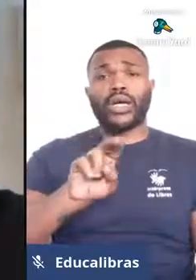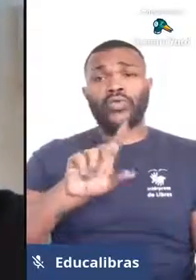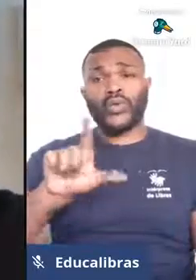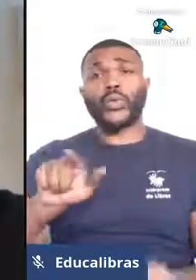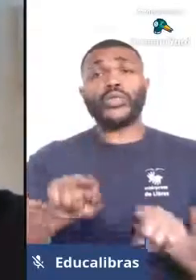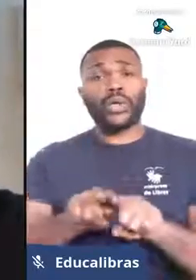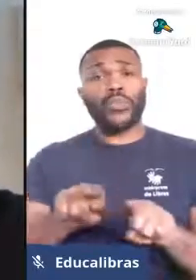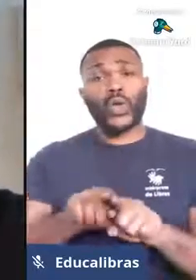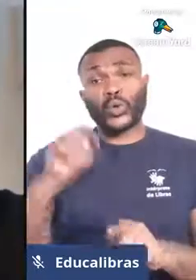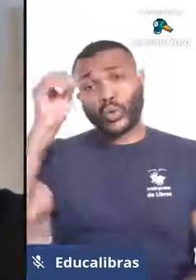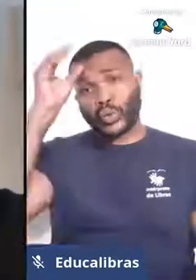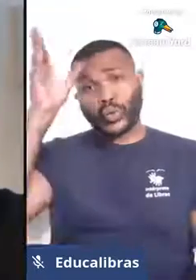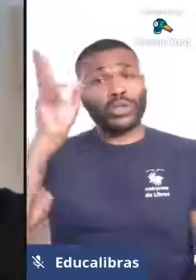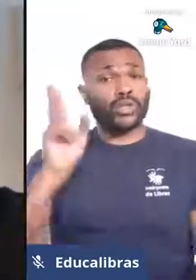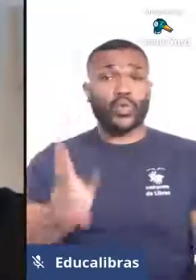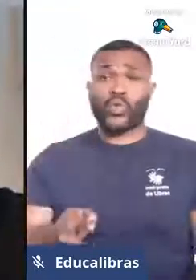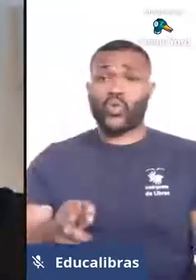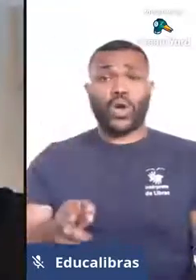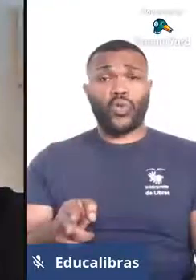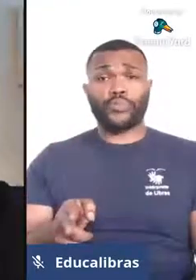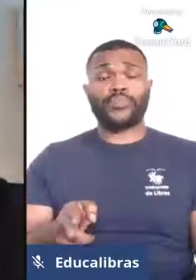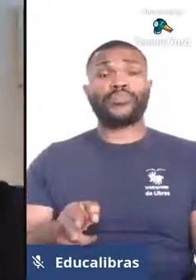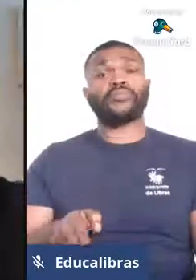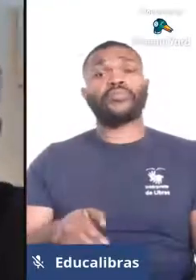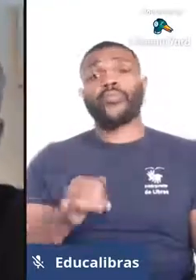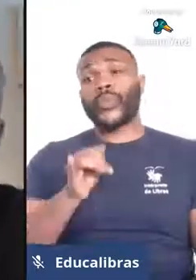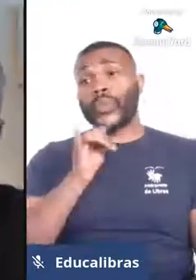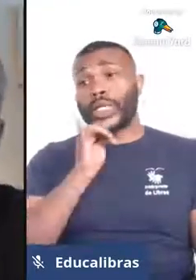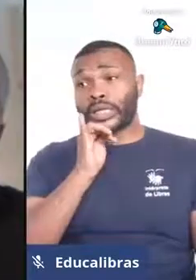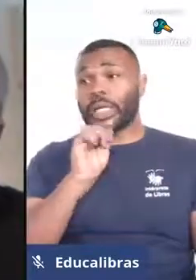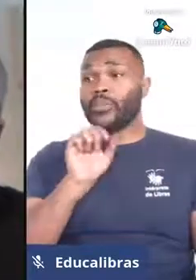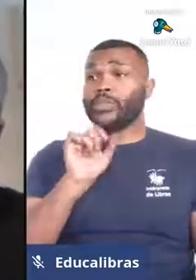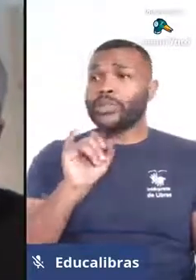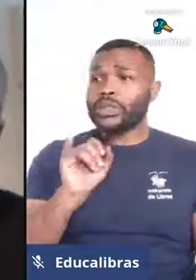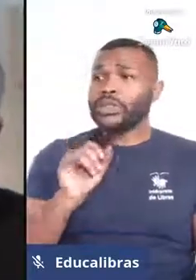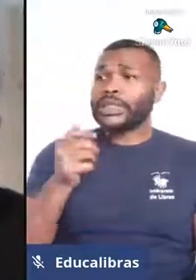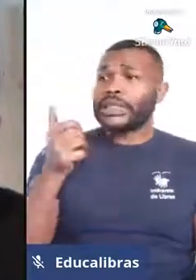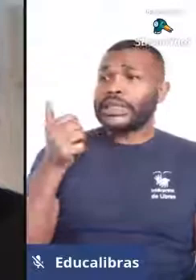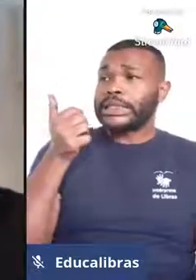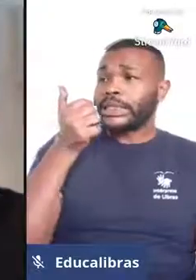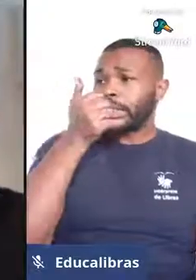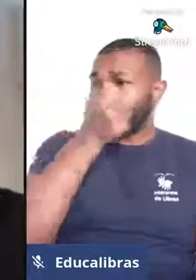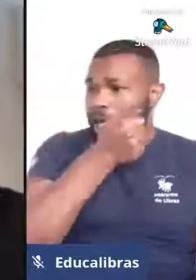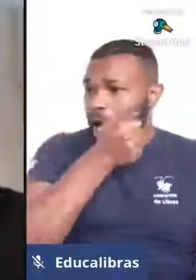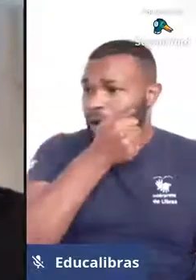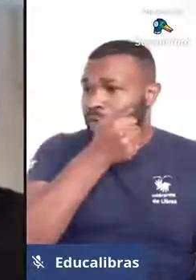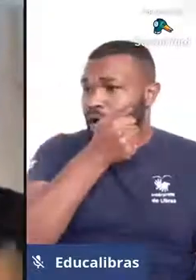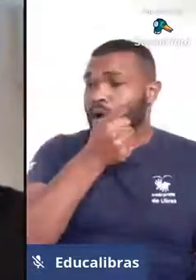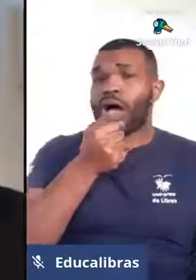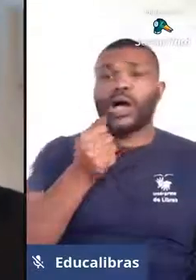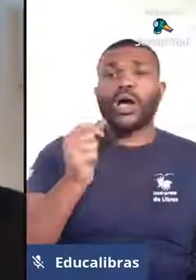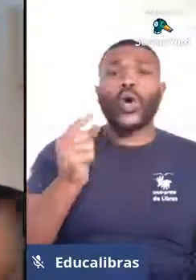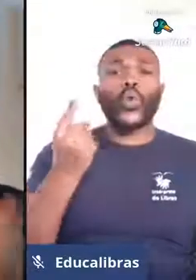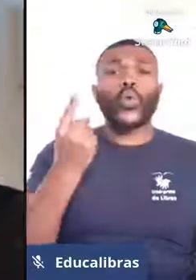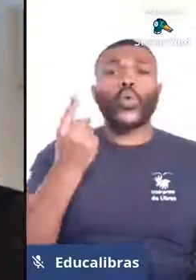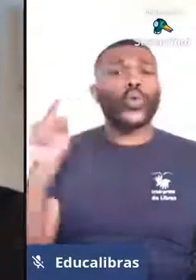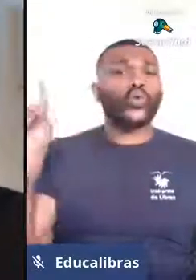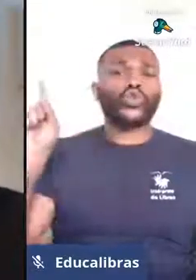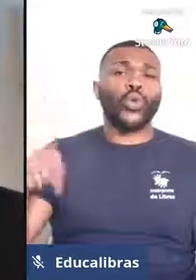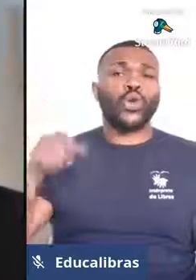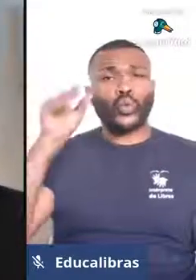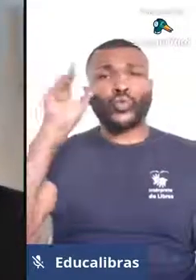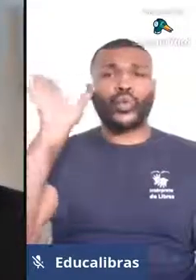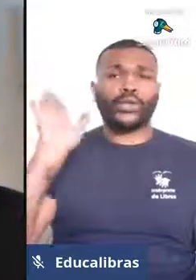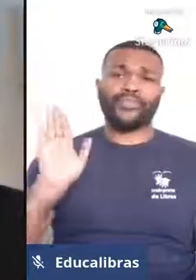vulnerável. Na hora de se salvar algum setor, não é um setor cultural que é olhado, infelizmente. Então, a gente tem que